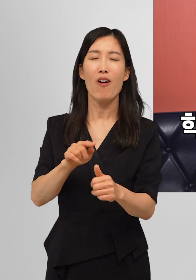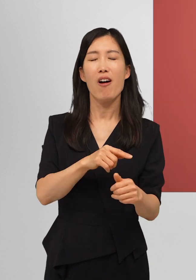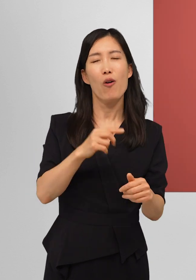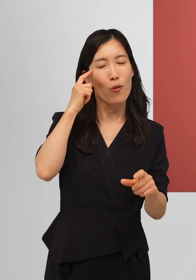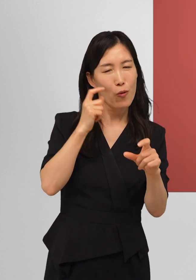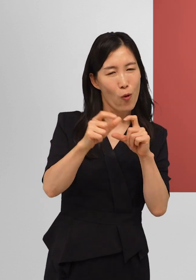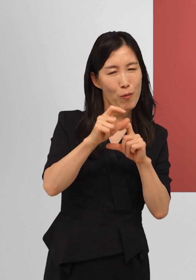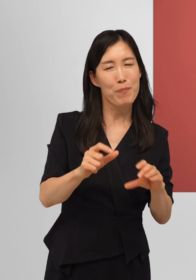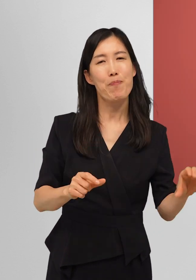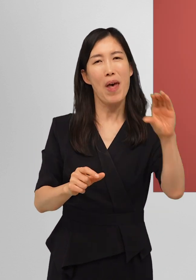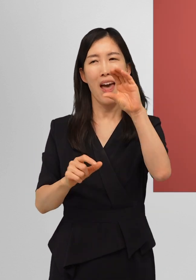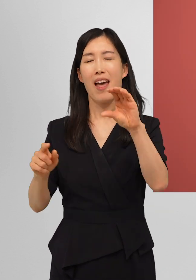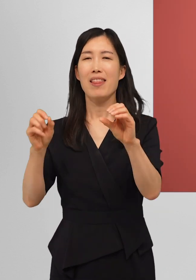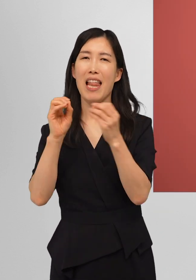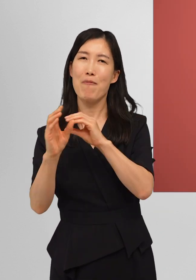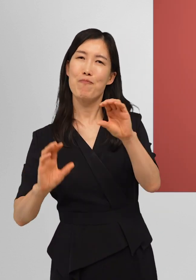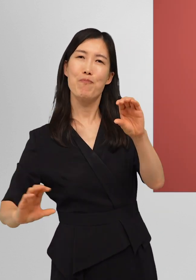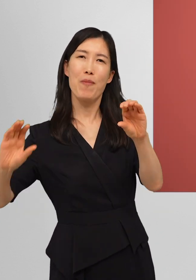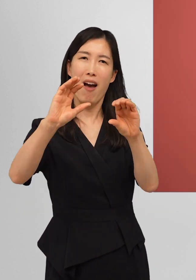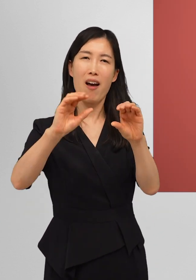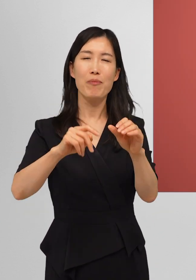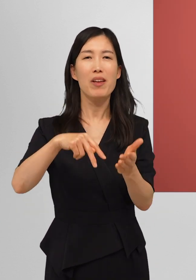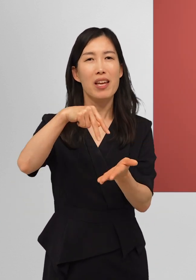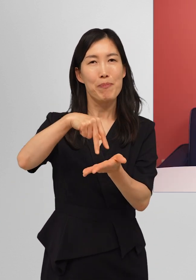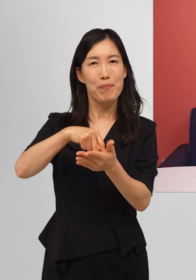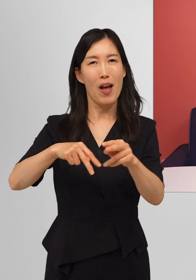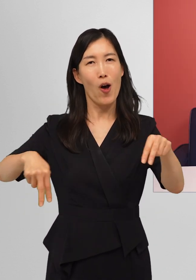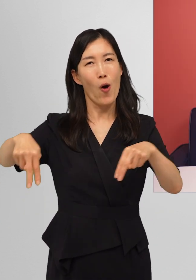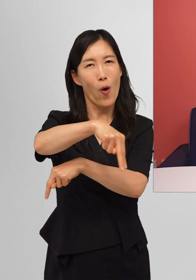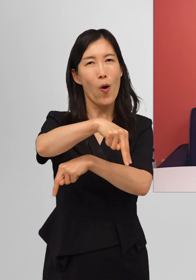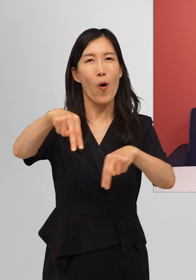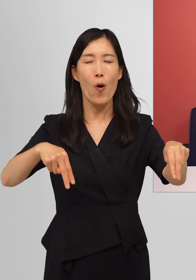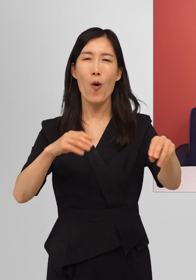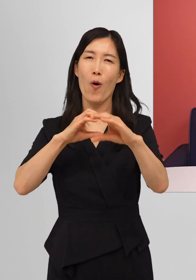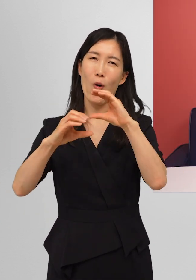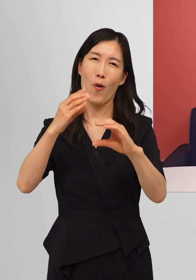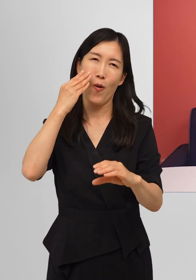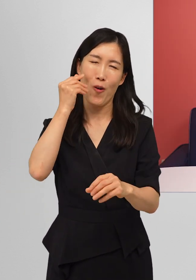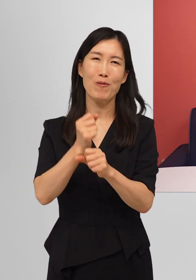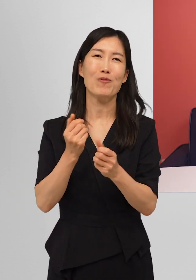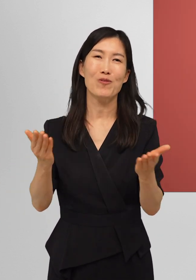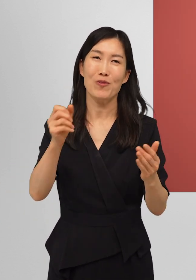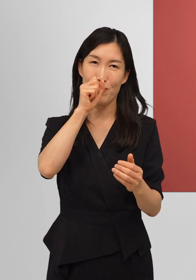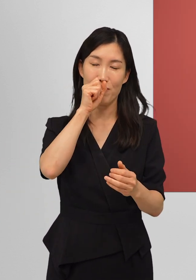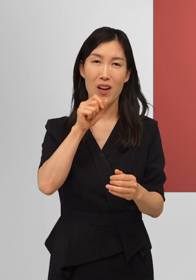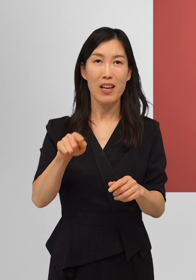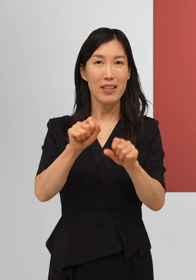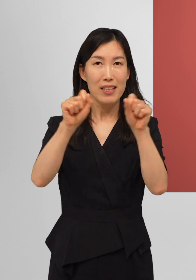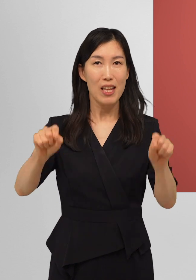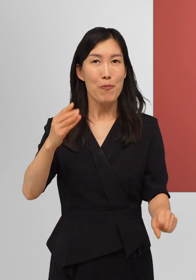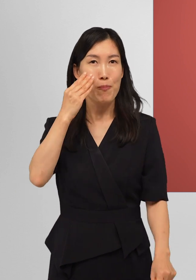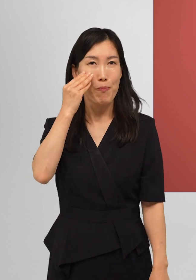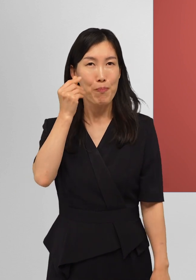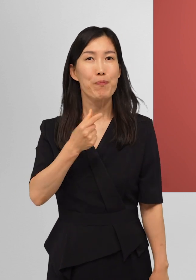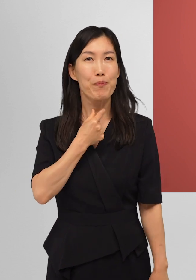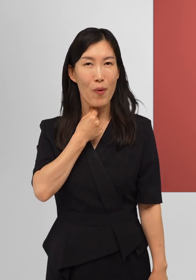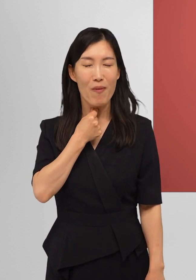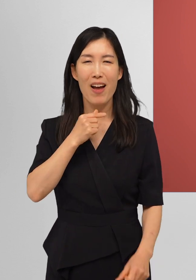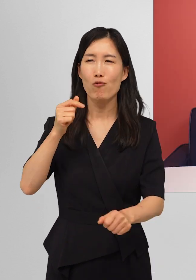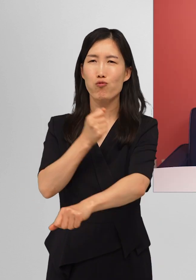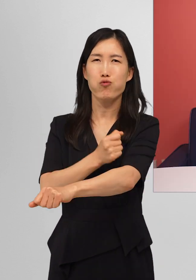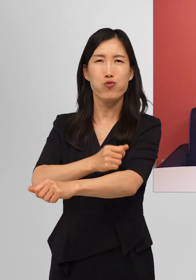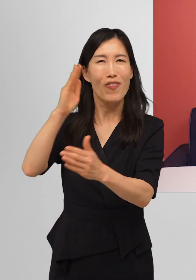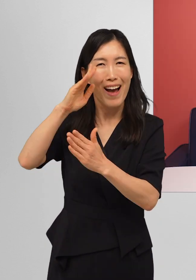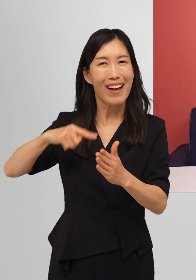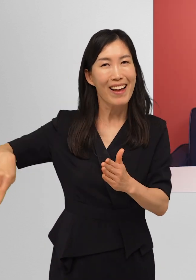하면서 건강하게 또래들의 마음을 좀 담아내고 또래들의 정서로 답을 할 수 있으면 얼마나 좋을까. 대신 이런 것들이 좀